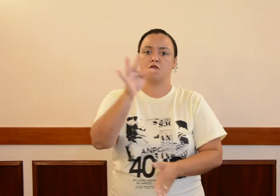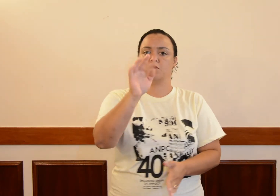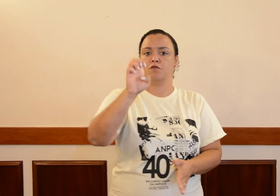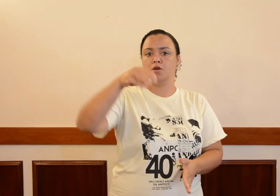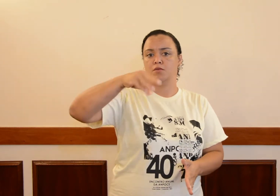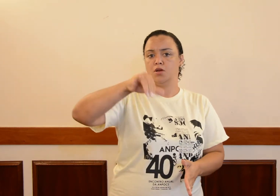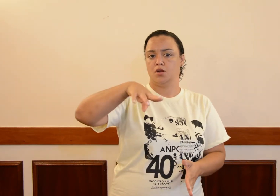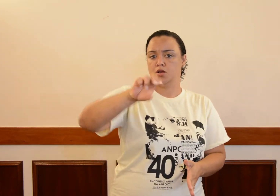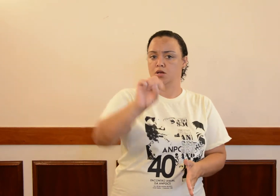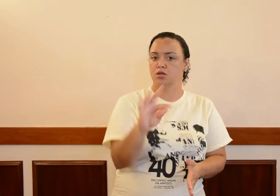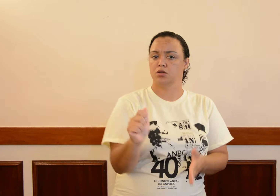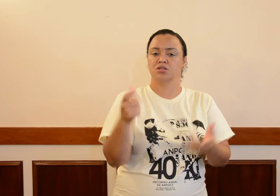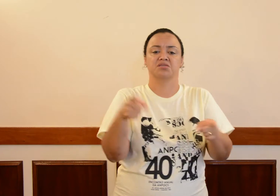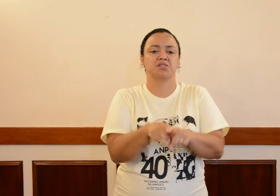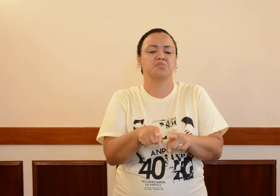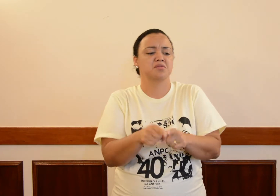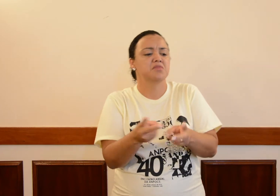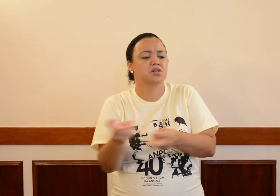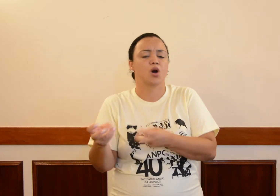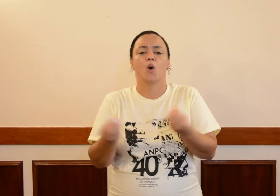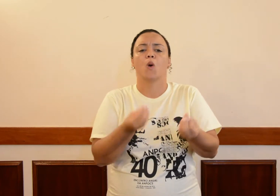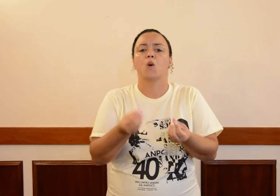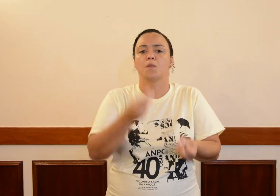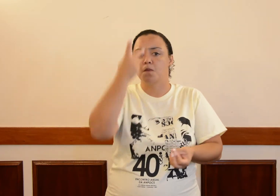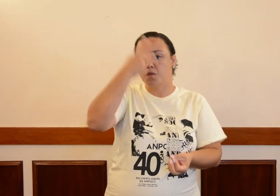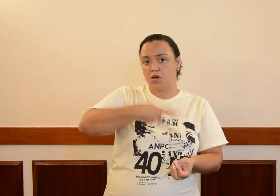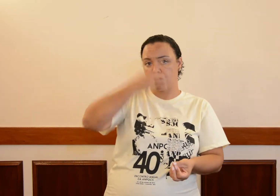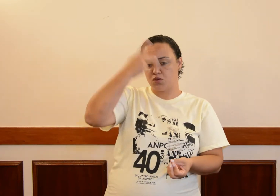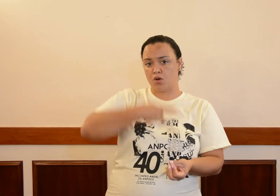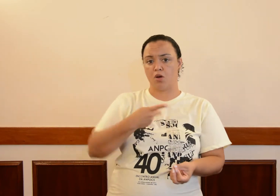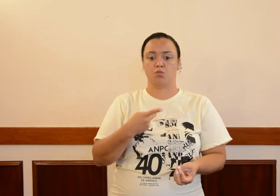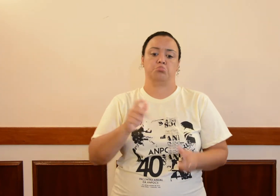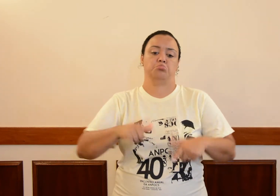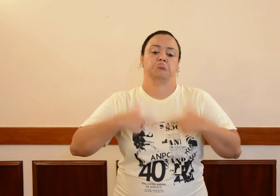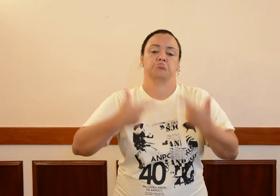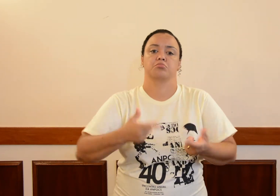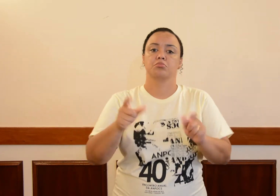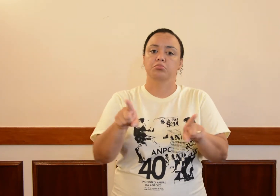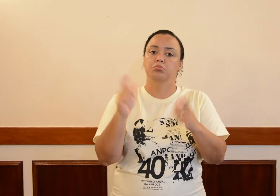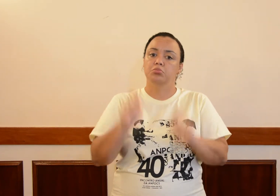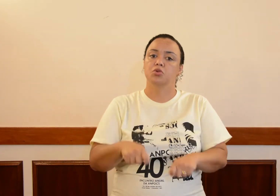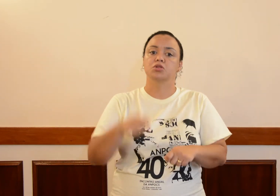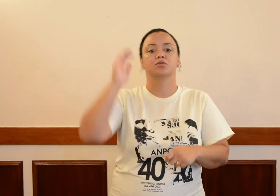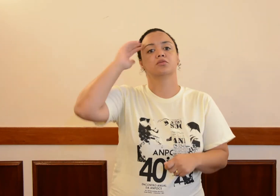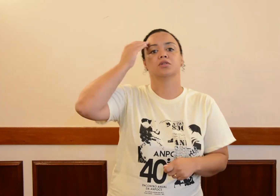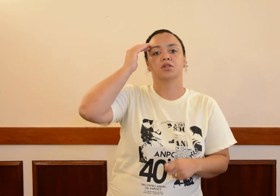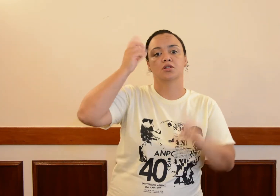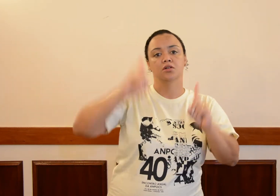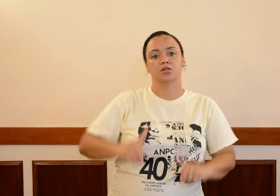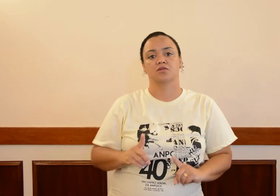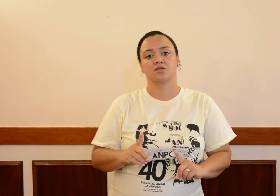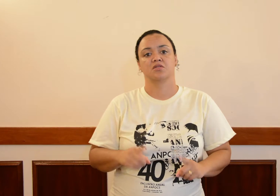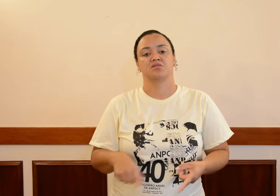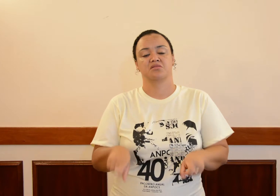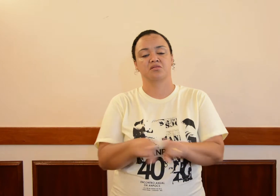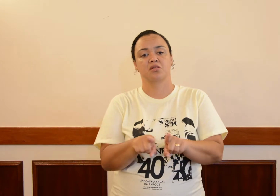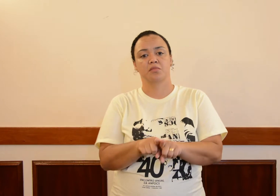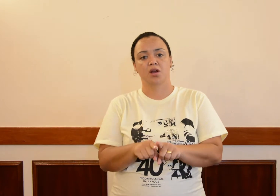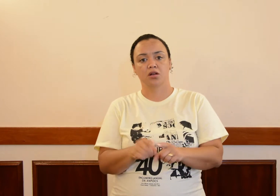do cuidado para o debate sobre autonomia e dependência nesse campo. Essas questões são centrais no que se refere à